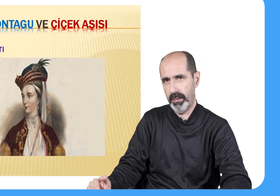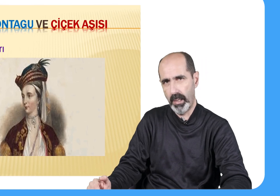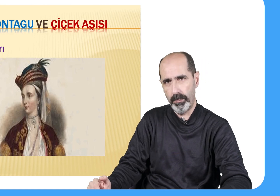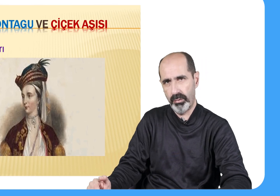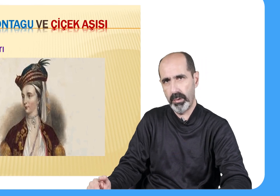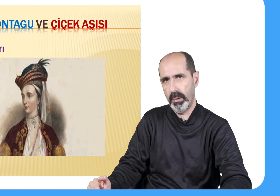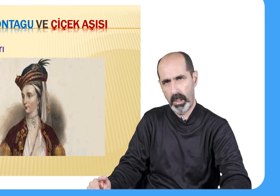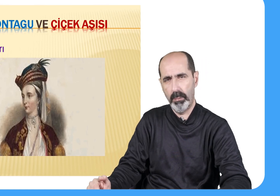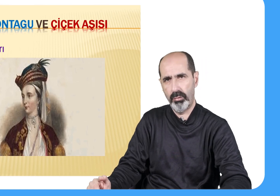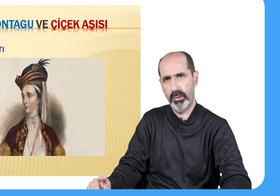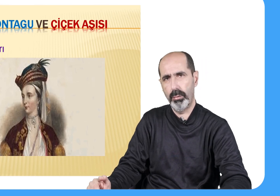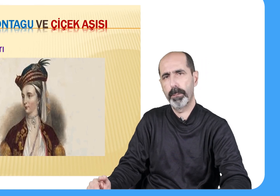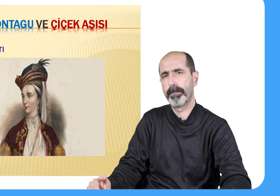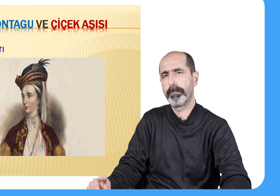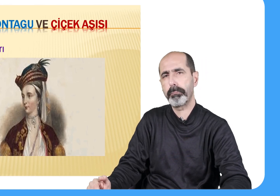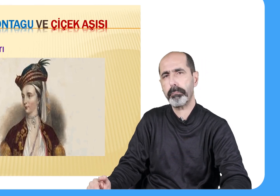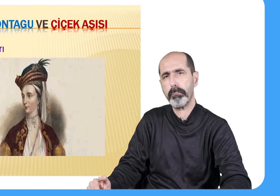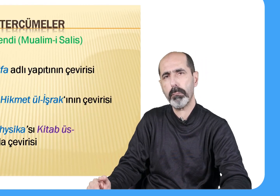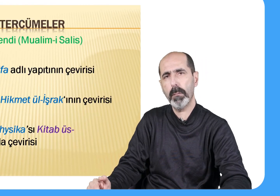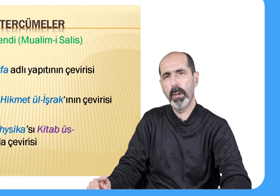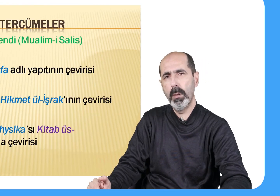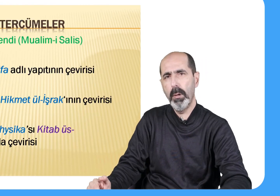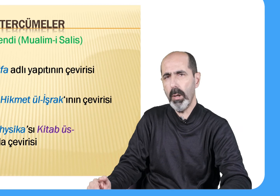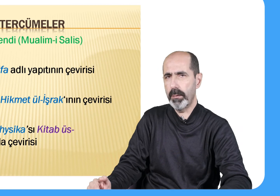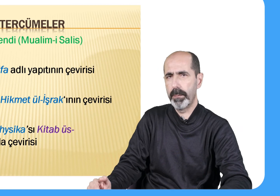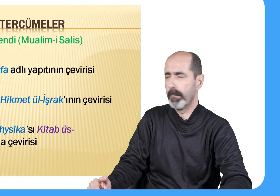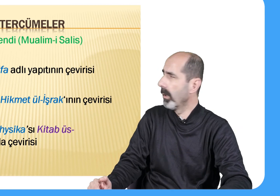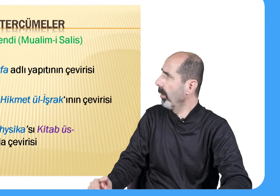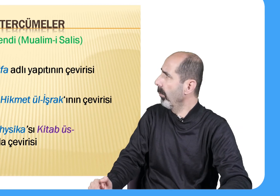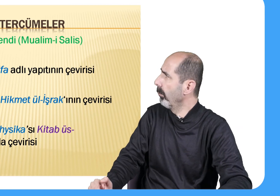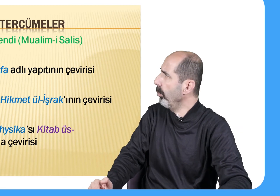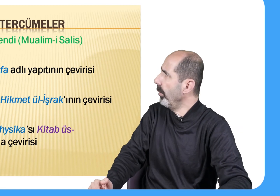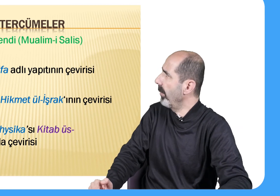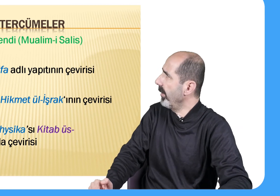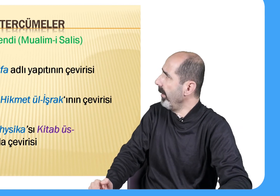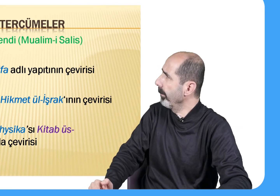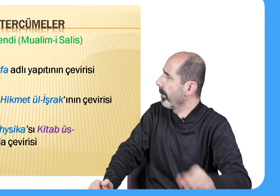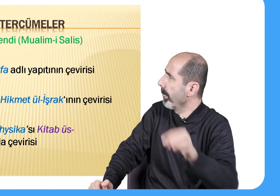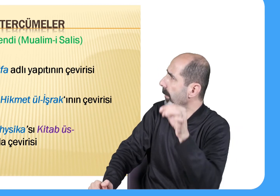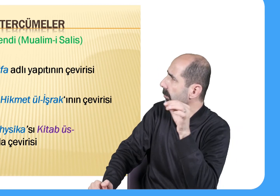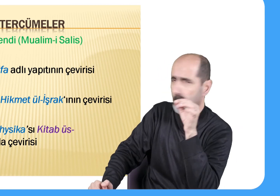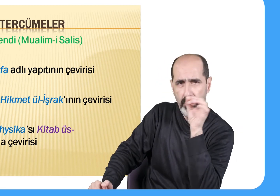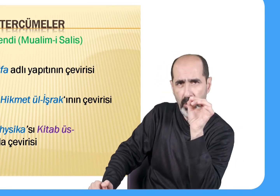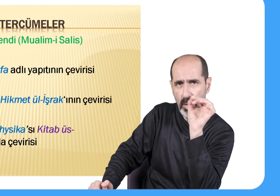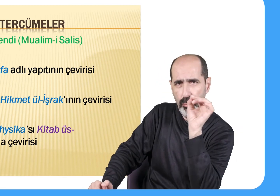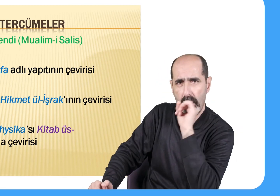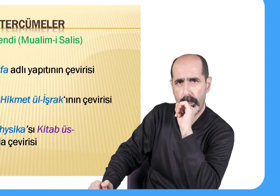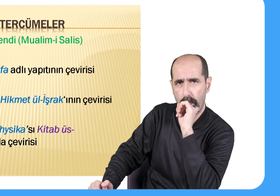tarihteki ne yapmıştır almıştır diyoruz Evet bu dönemde